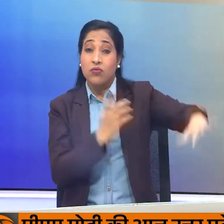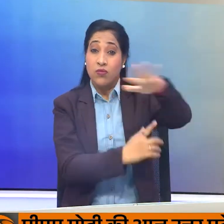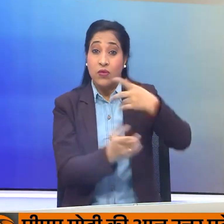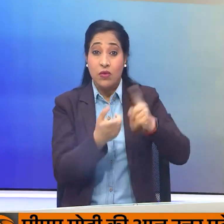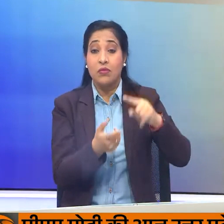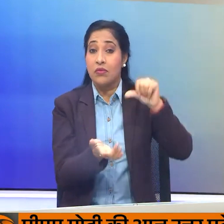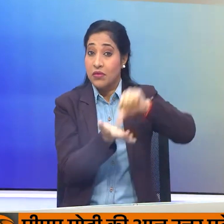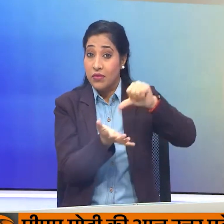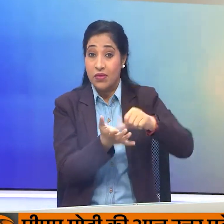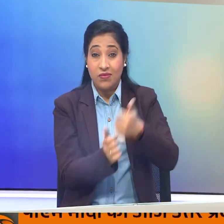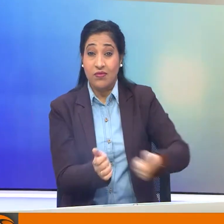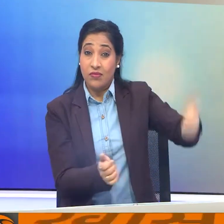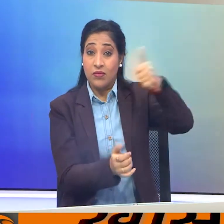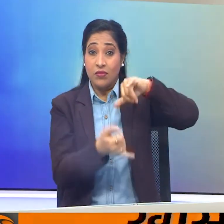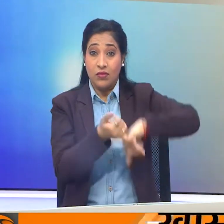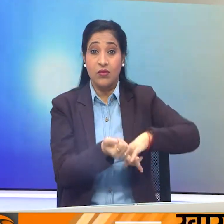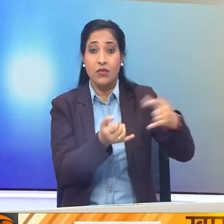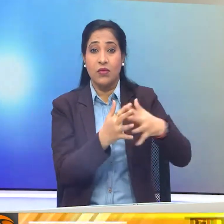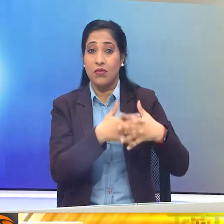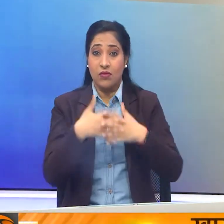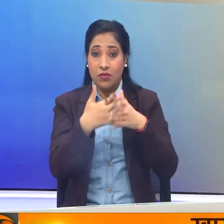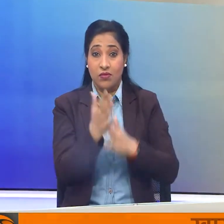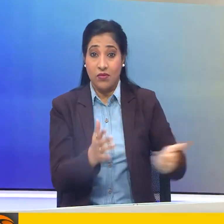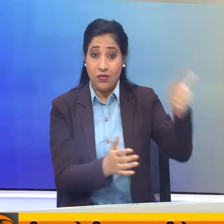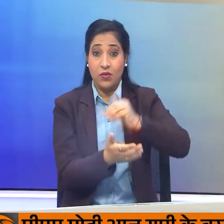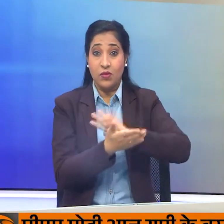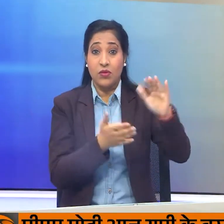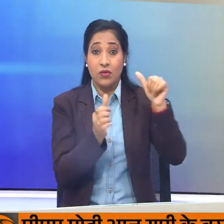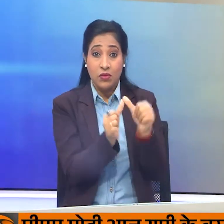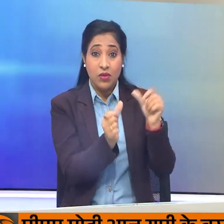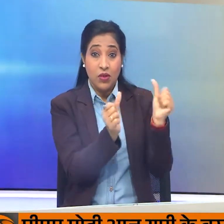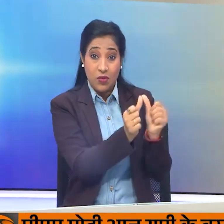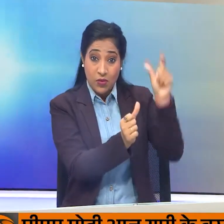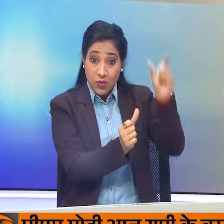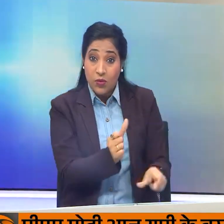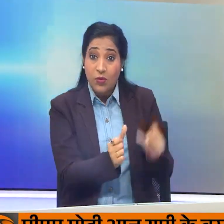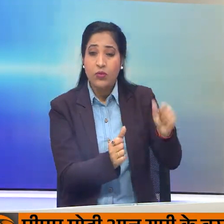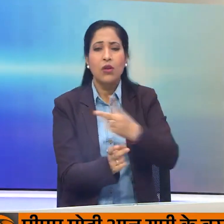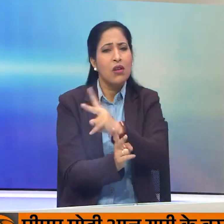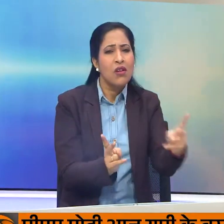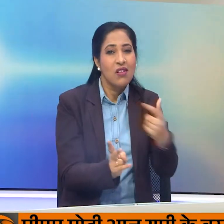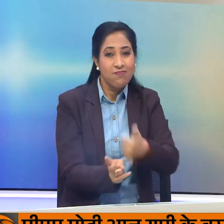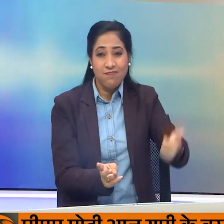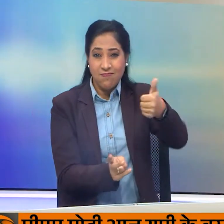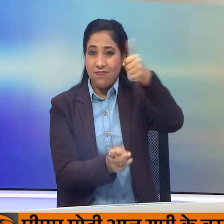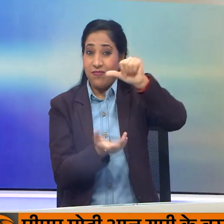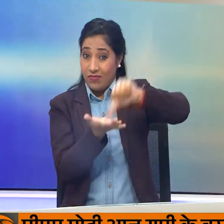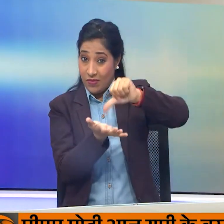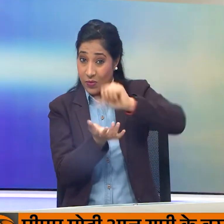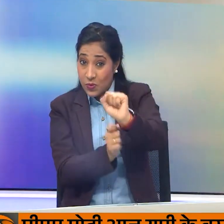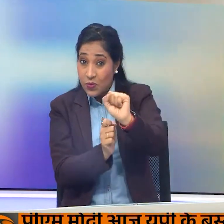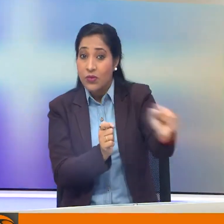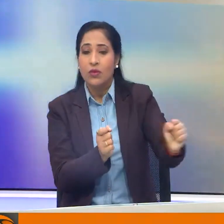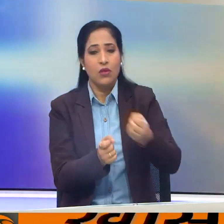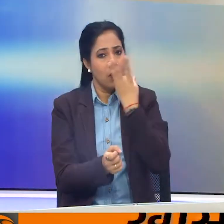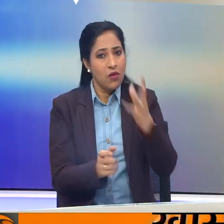सैयद इब्राहिम रईसी, विदेश मंत्री हुसैन अमीर अब्दुल्लाहियान और अन्य ईरानी अधिकारियों को श्रद्धांजलि अर्पित